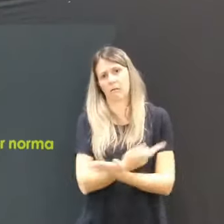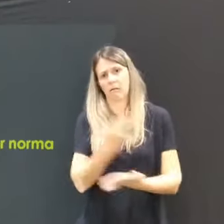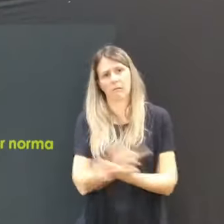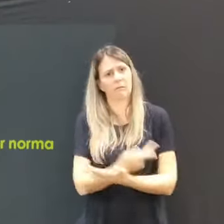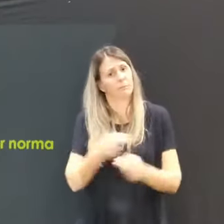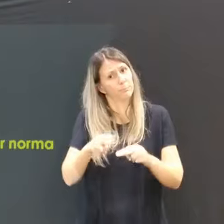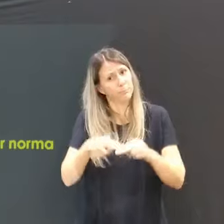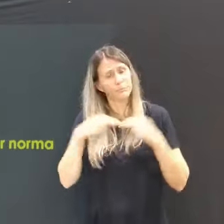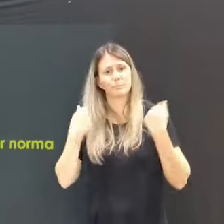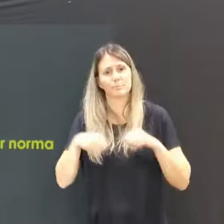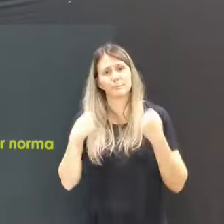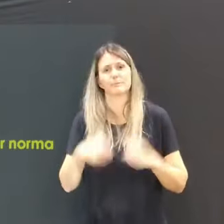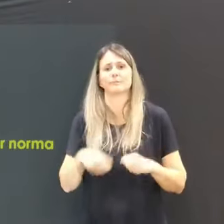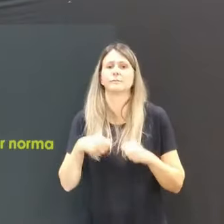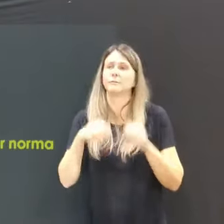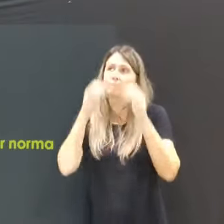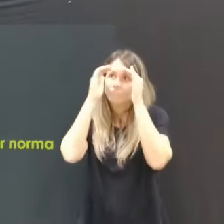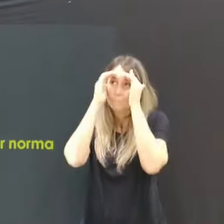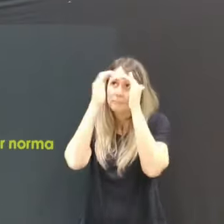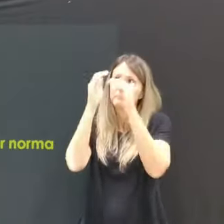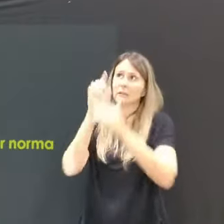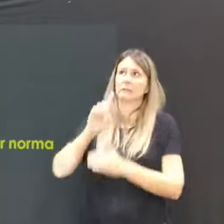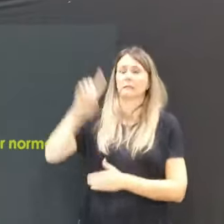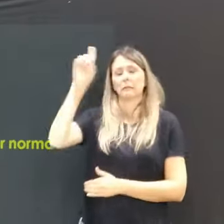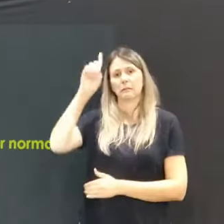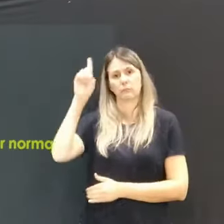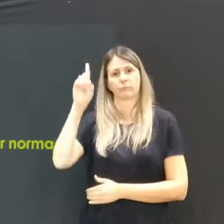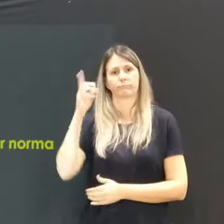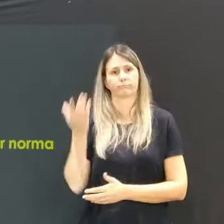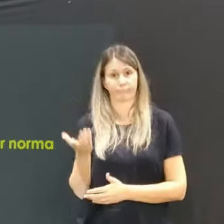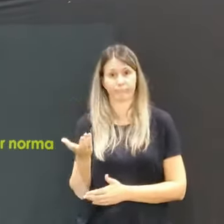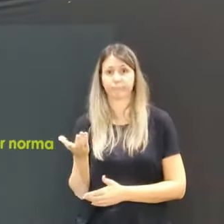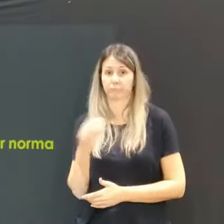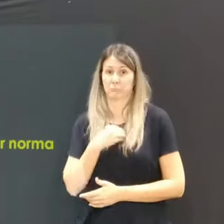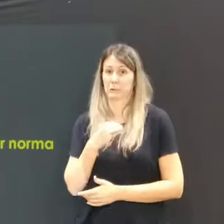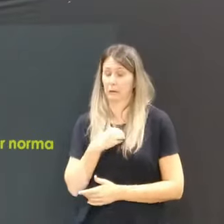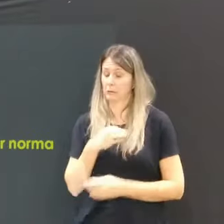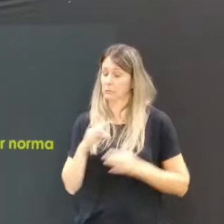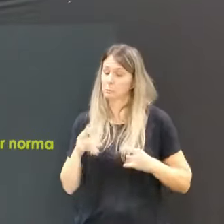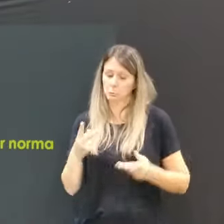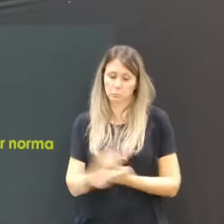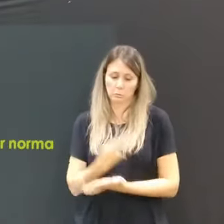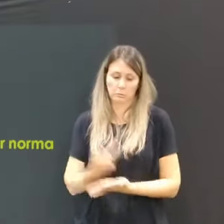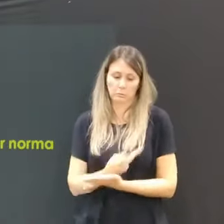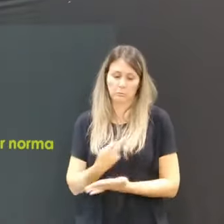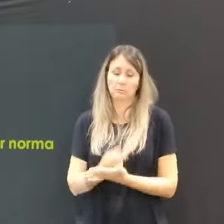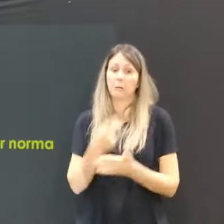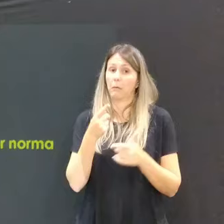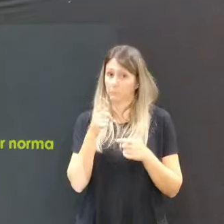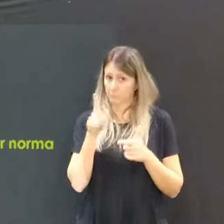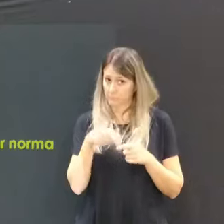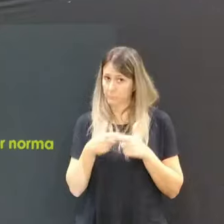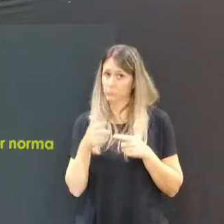meus erros, isso acontece. Mas eu preciso voltar para Deus, eu preciso obedecer a Deus. E deixar do pecado, dos